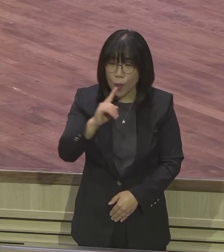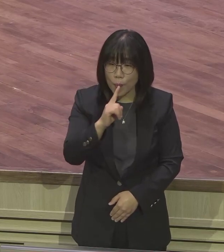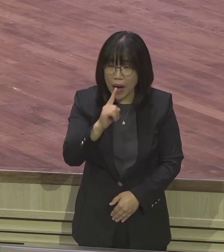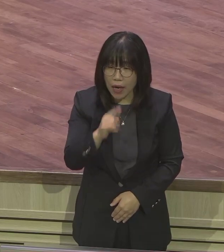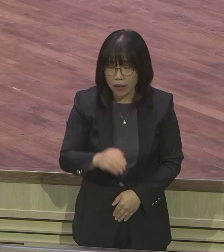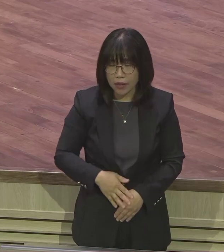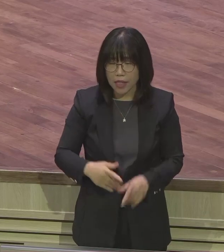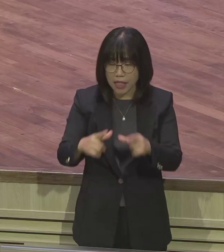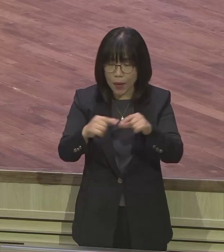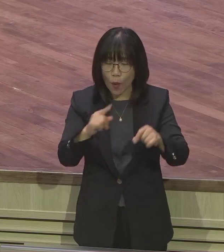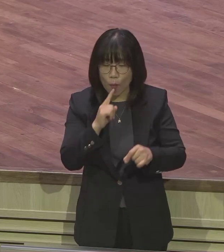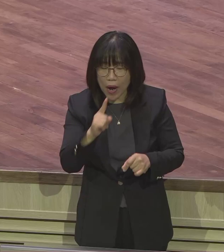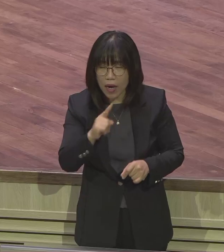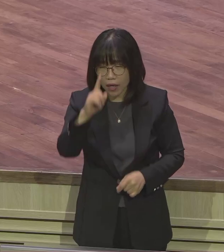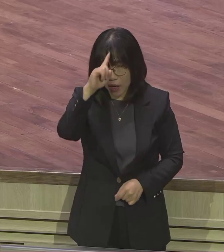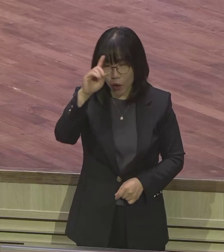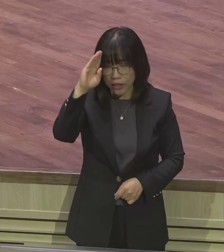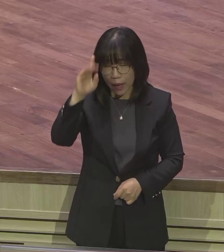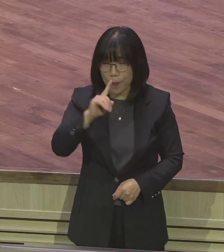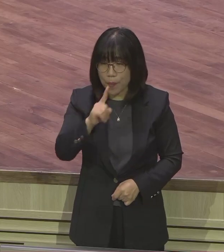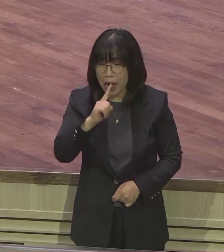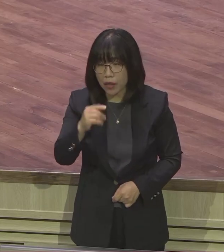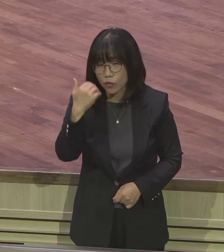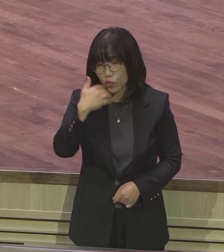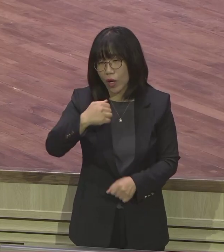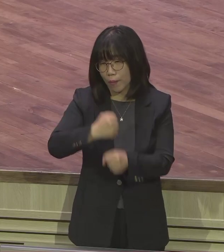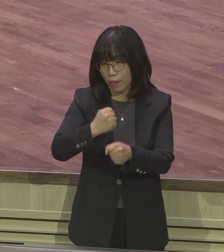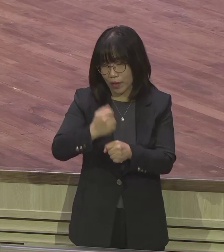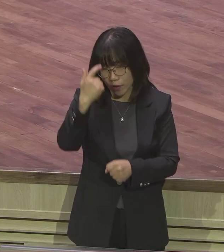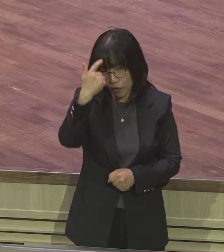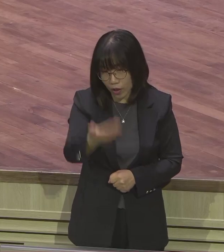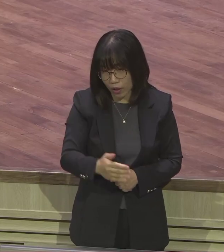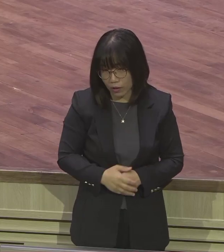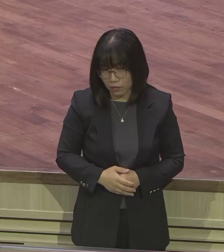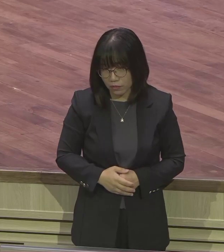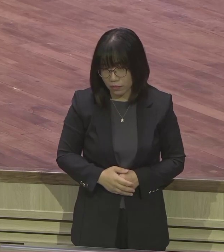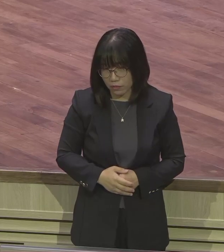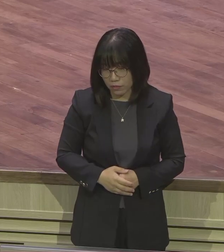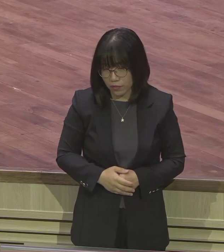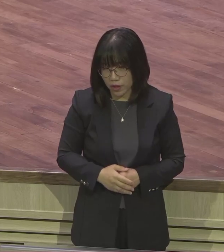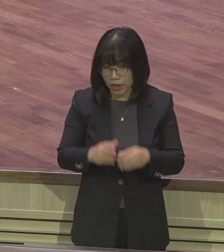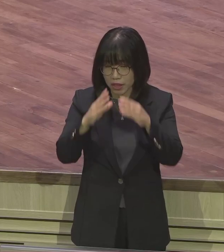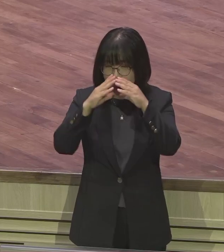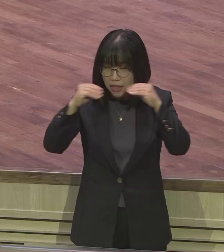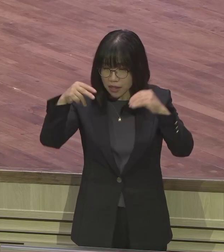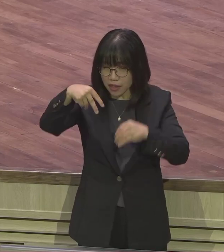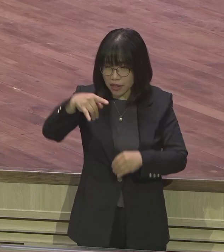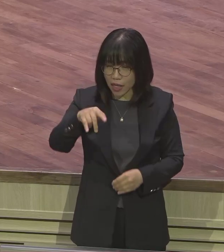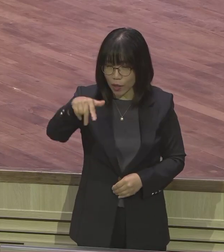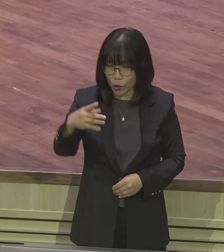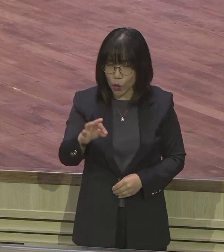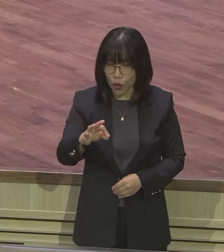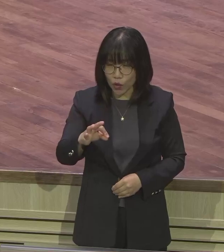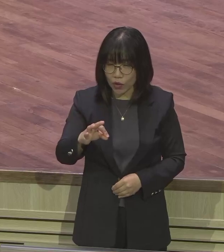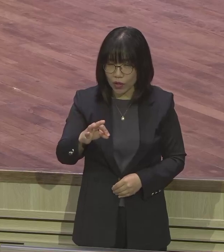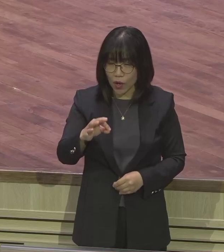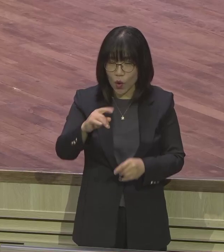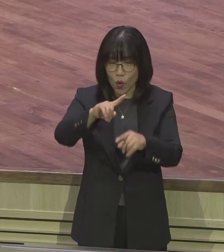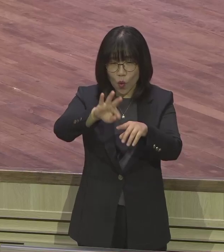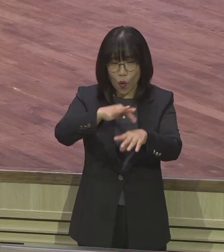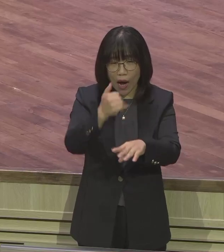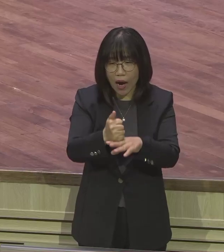누가 영어만 누가 러시아말 만들었어요? 누가 만들었어요? 누가? 세종대왕은 우리 한국말을 글로 만든 것밖에 없어요. 누가 한국말